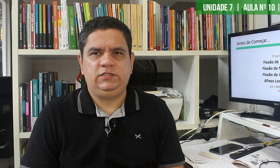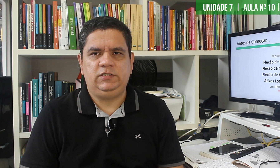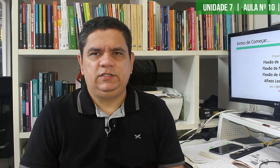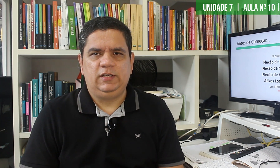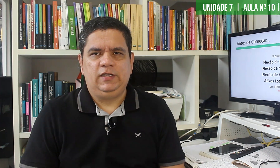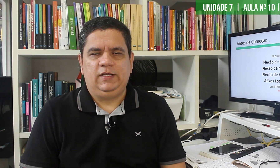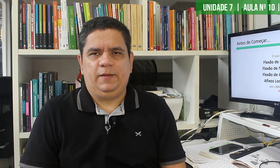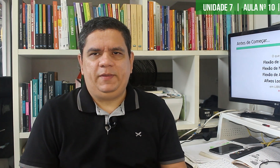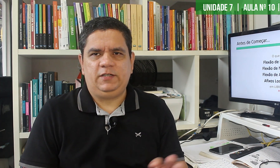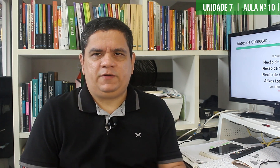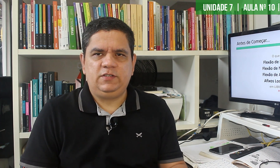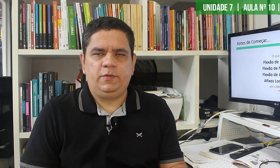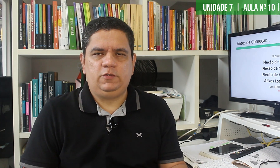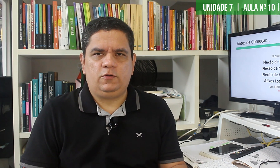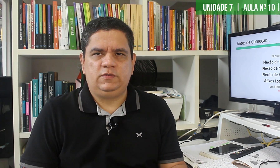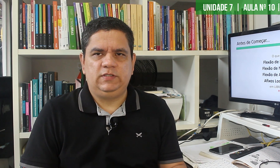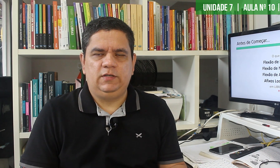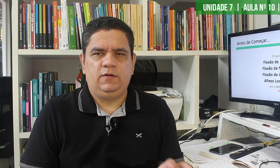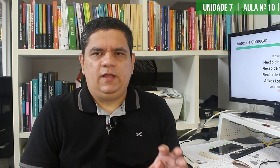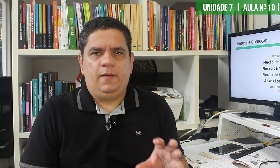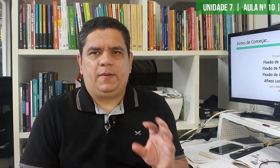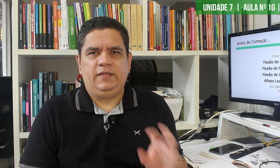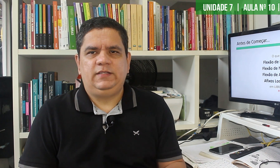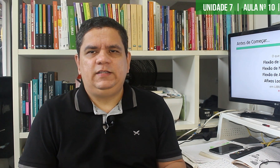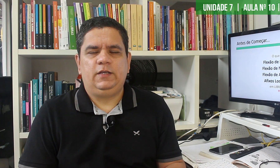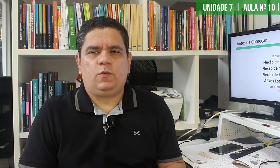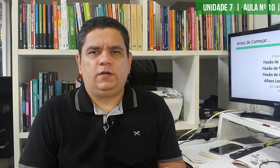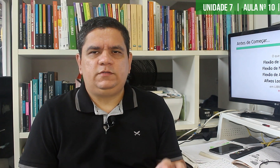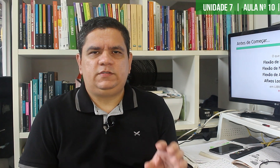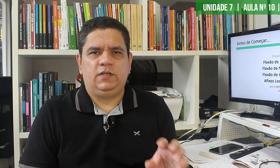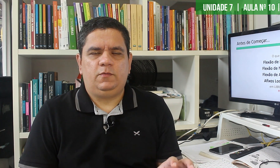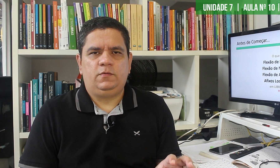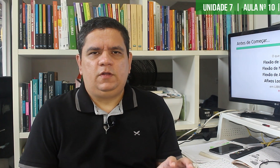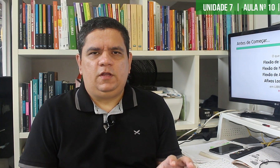gente apenas fazer uma introdução para entender quais são